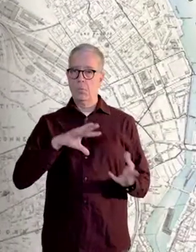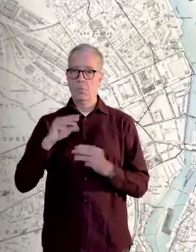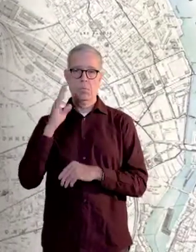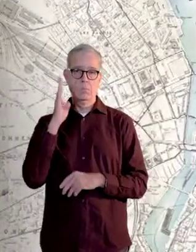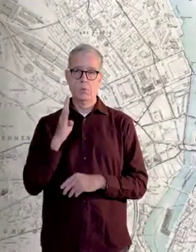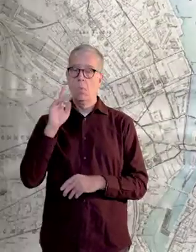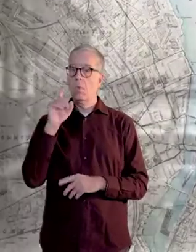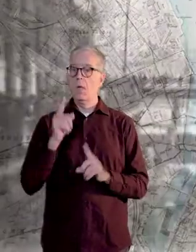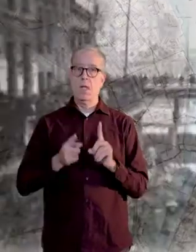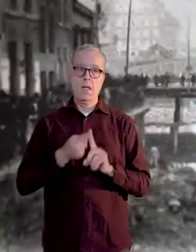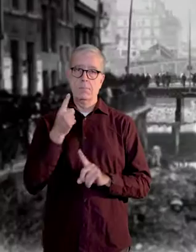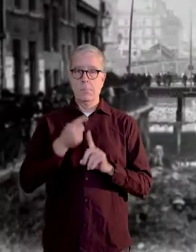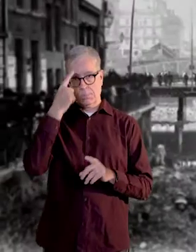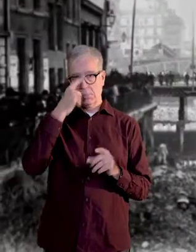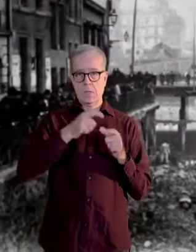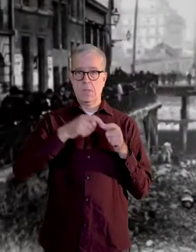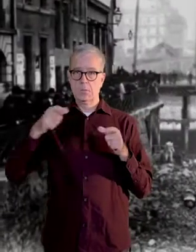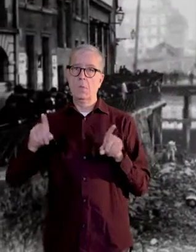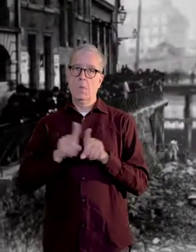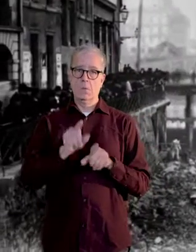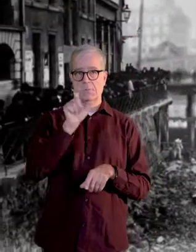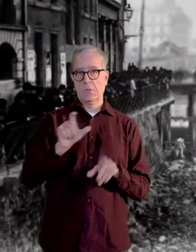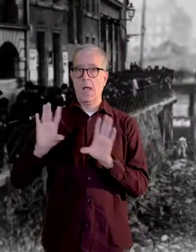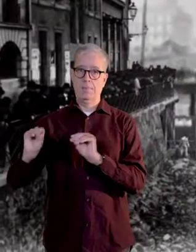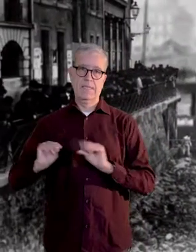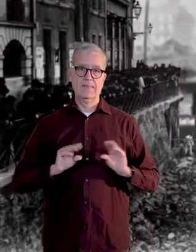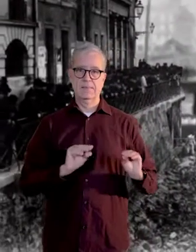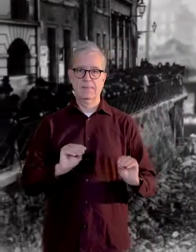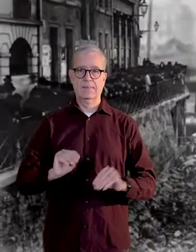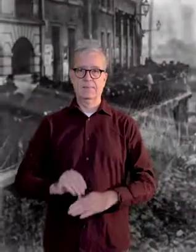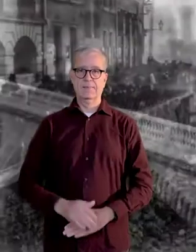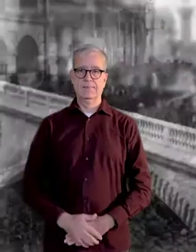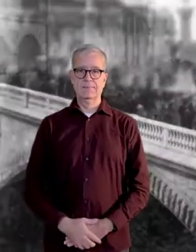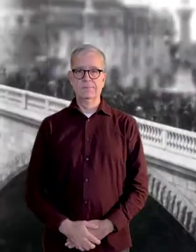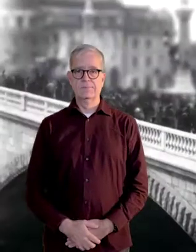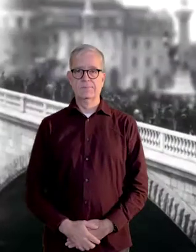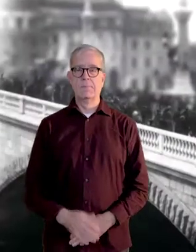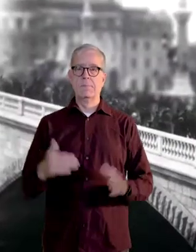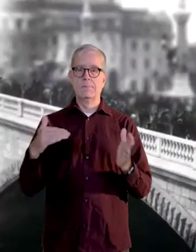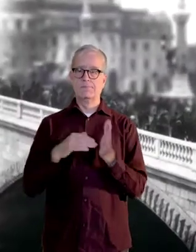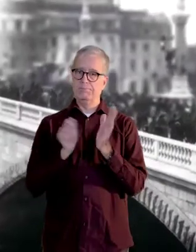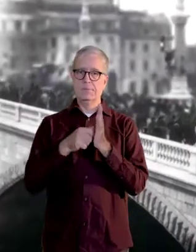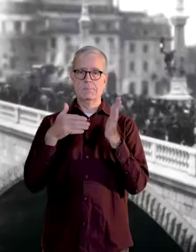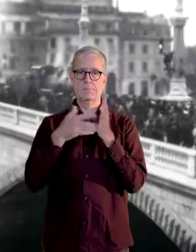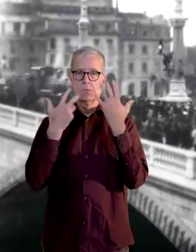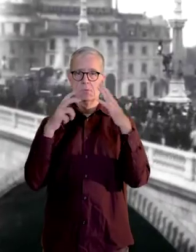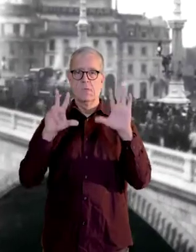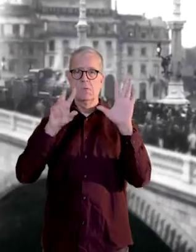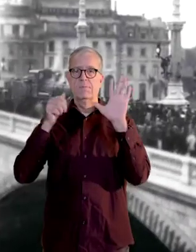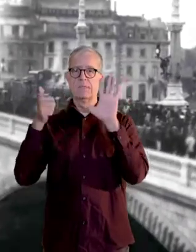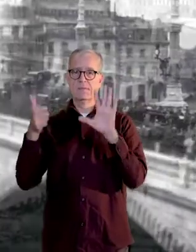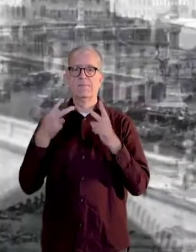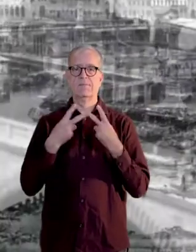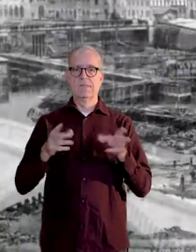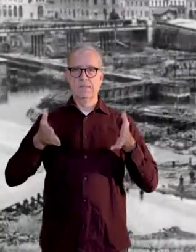manière considérable et le besoin en eau était impératif, tant pour l'industrie que pour les habitants. En 1886, la